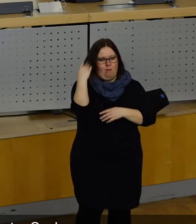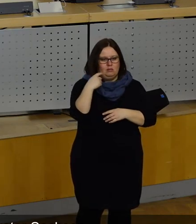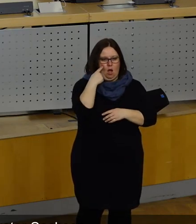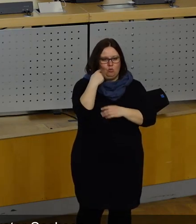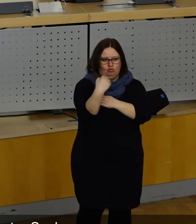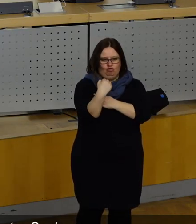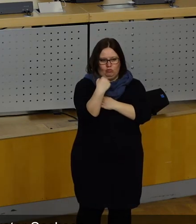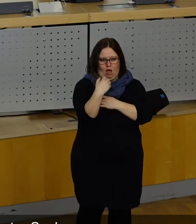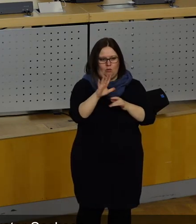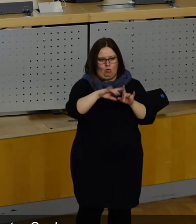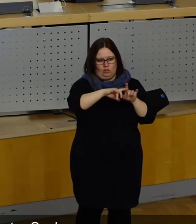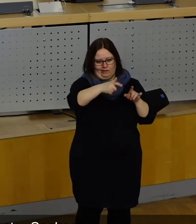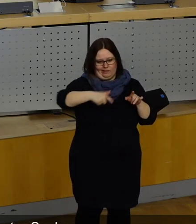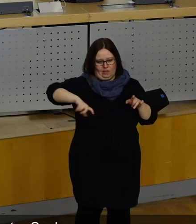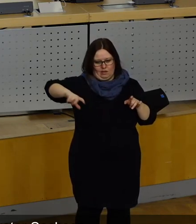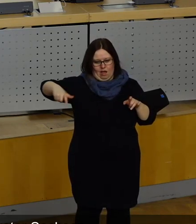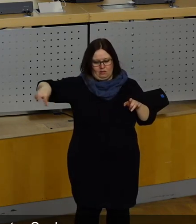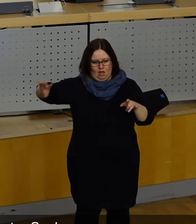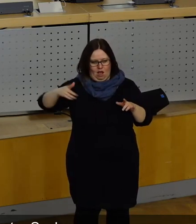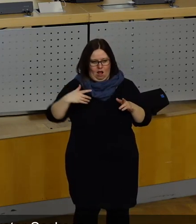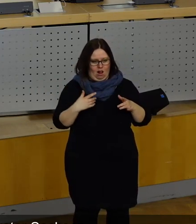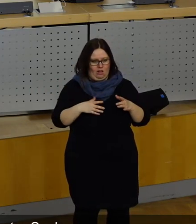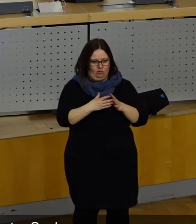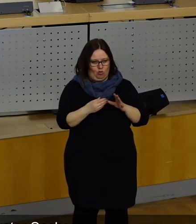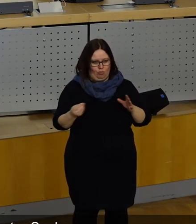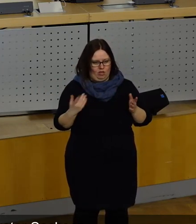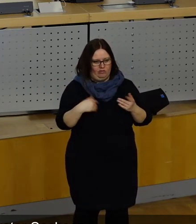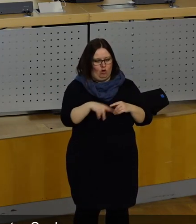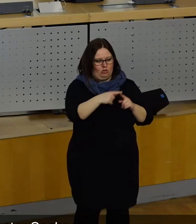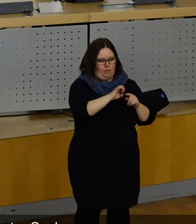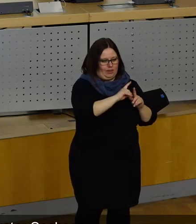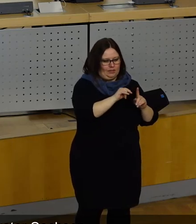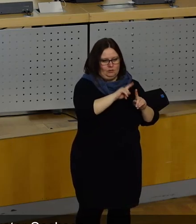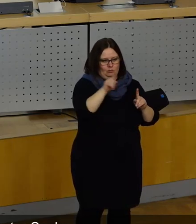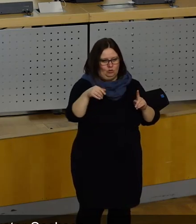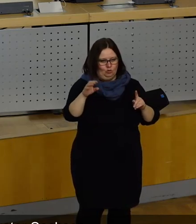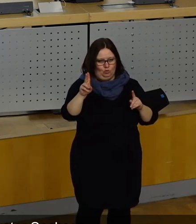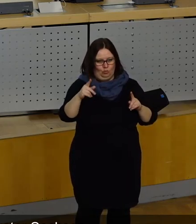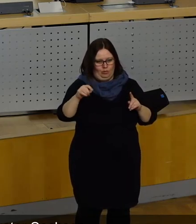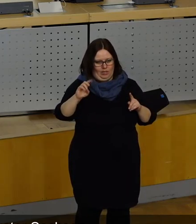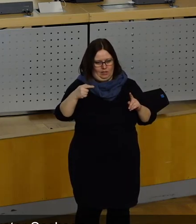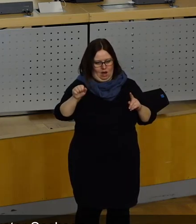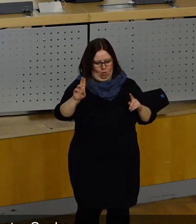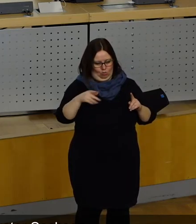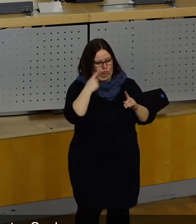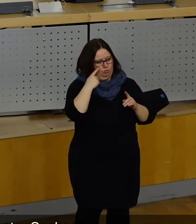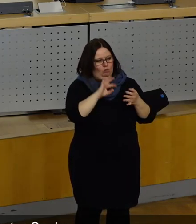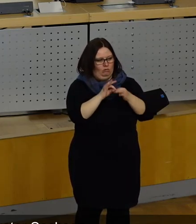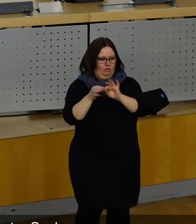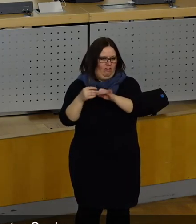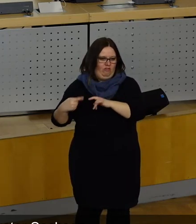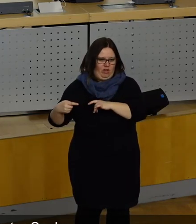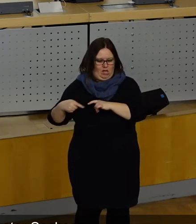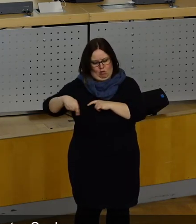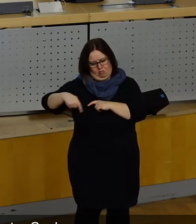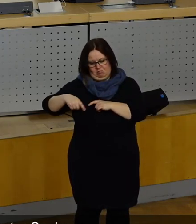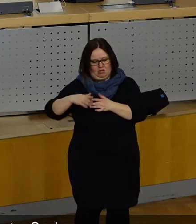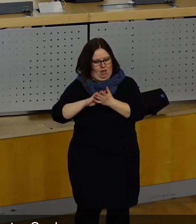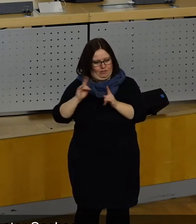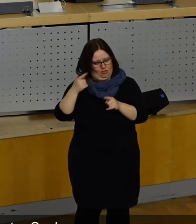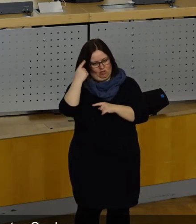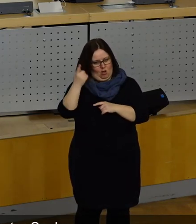gehabt, einen Canale Grande zu kopieren, von Pillnitz bis Übiger. Übiger fehlt noch in dieser Perlenkette, das werden wir in den nächsten Jahren hoffentlich erleben,